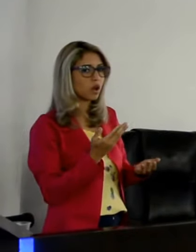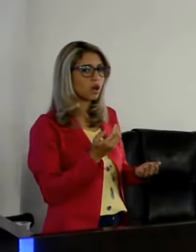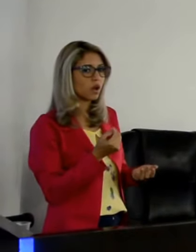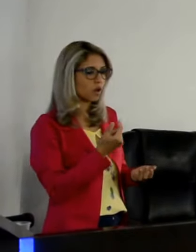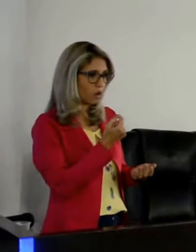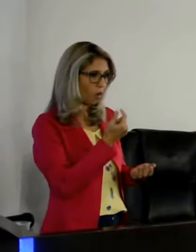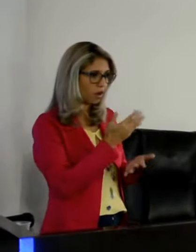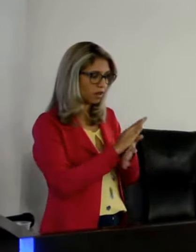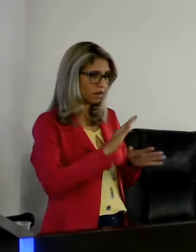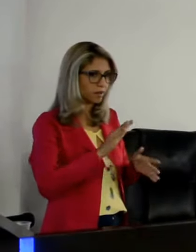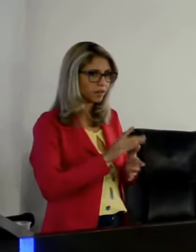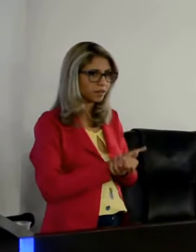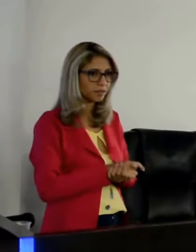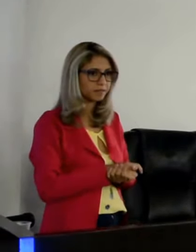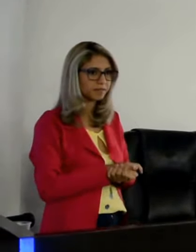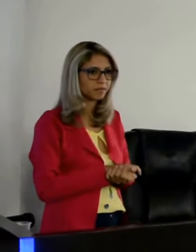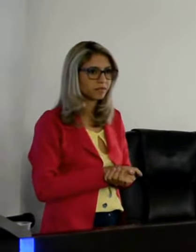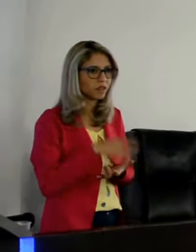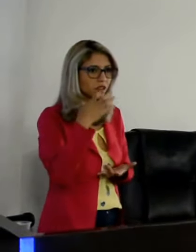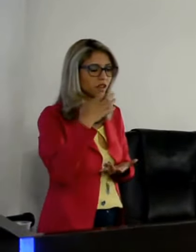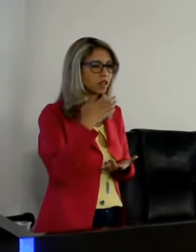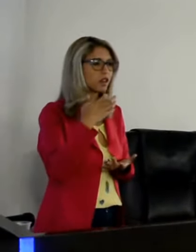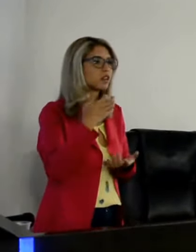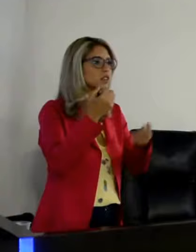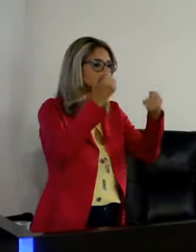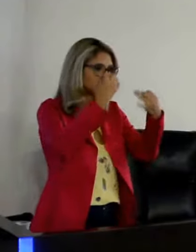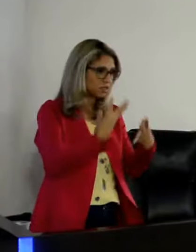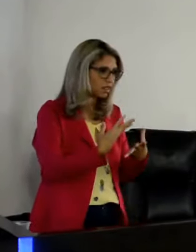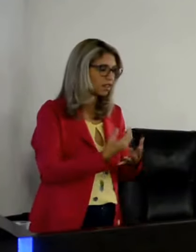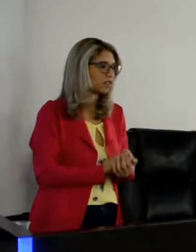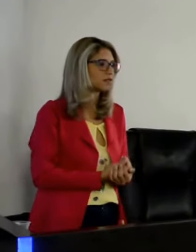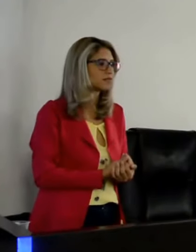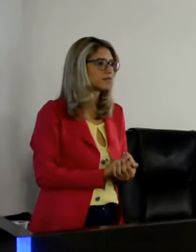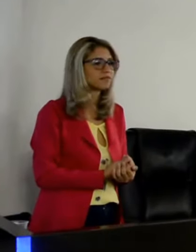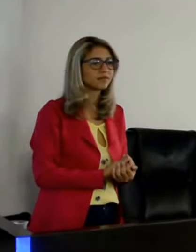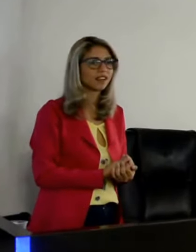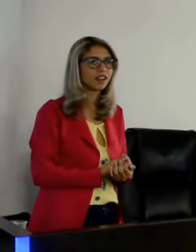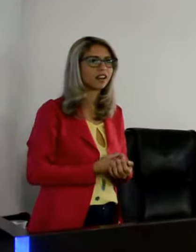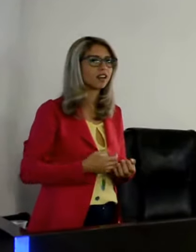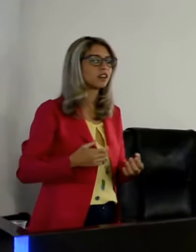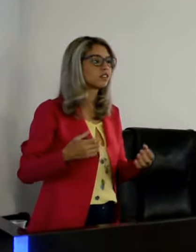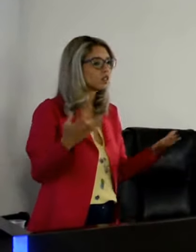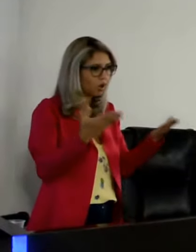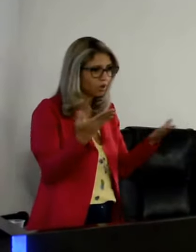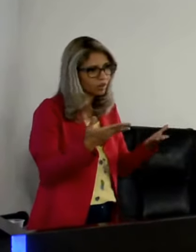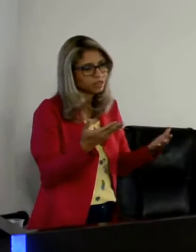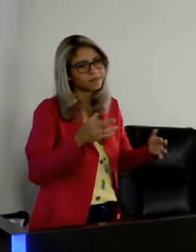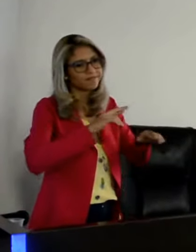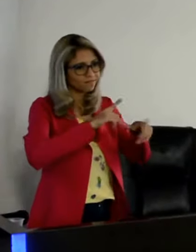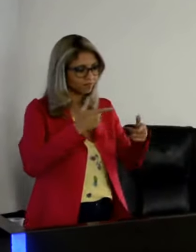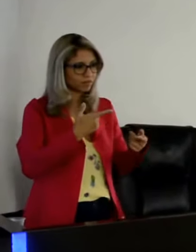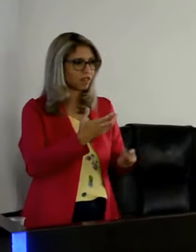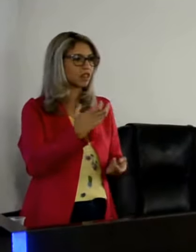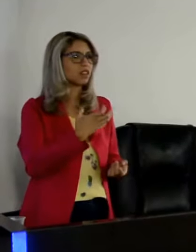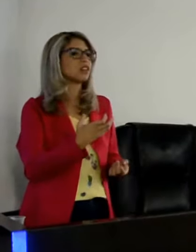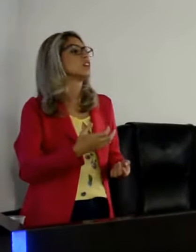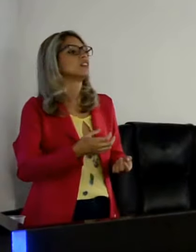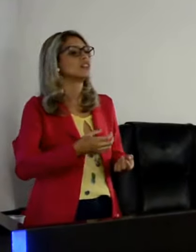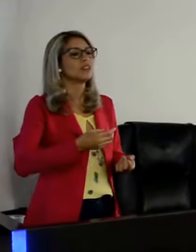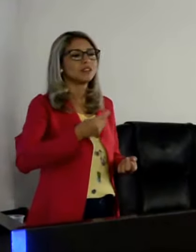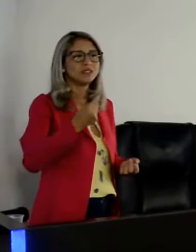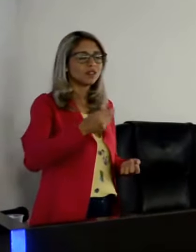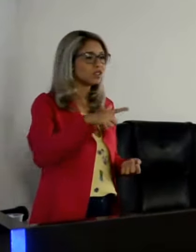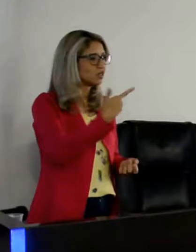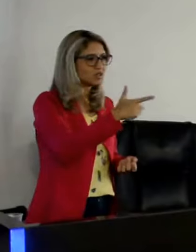para finalizar, eu gostaria de dizer que esse momento, novamente, é um momento ímpar. É um momento onde, com mais de 4 anos, não se